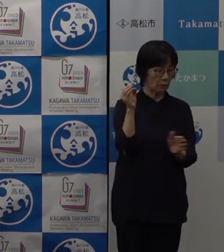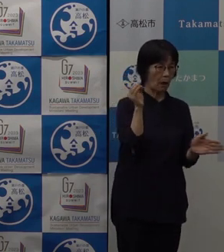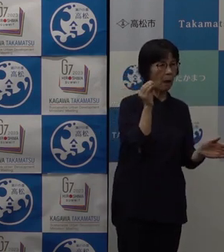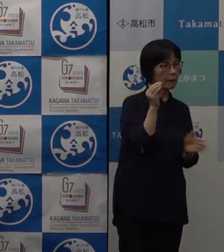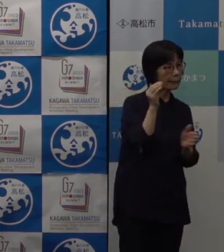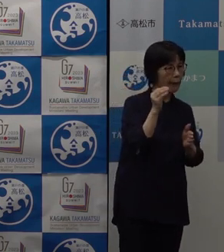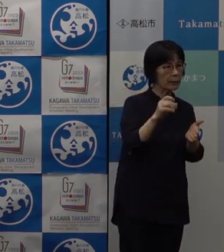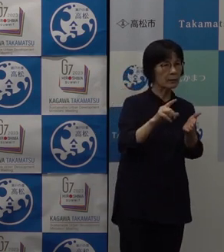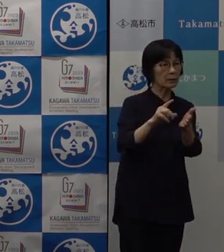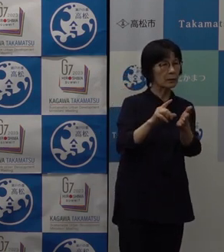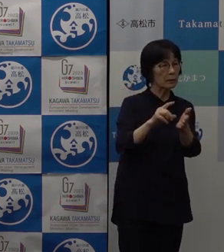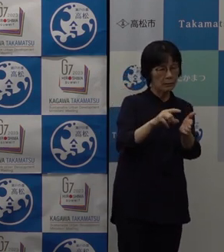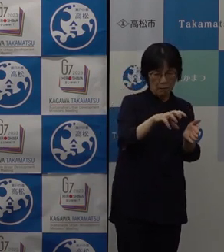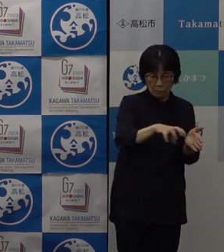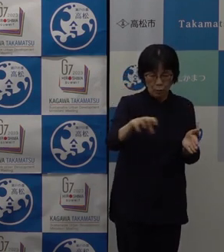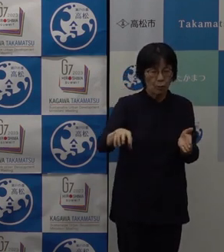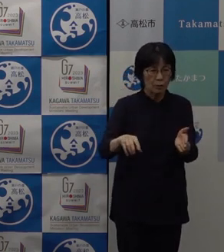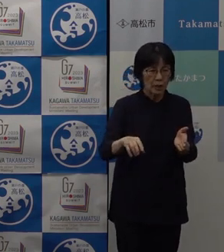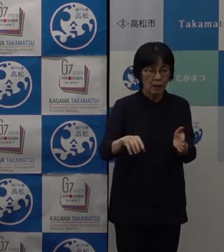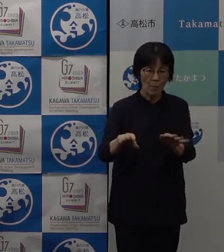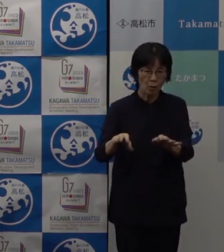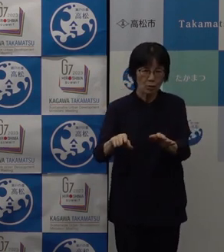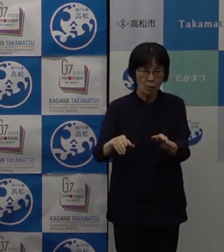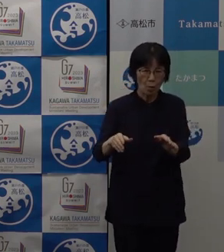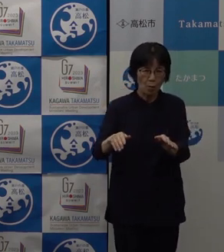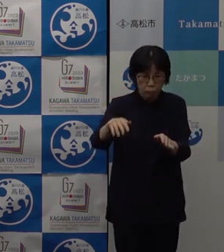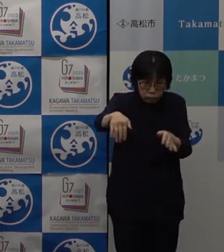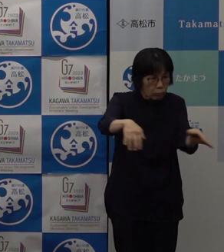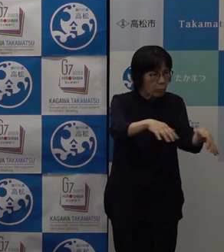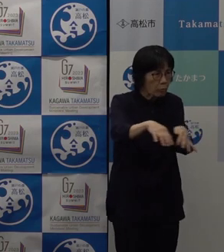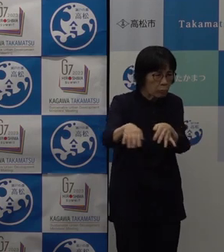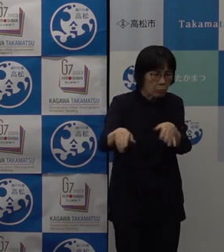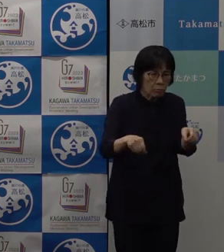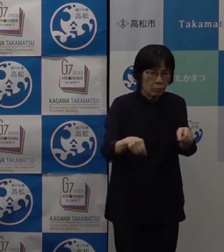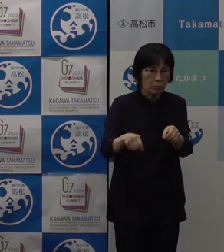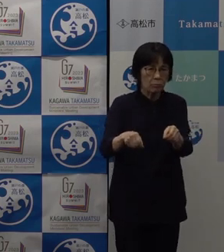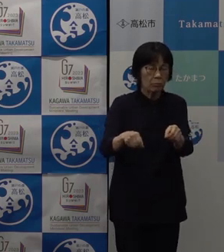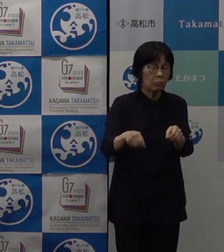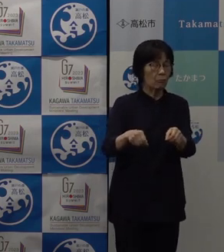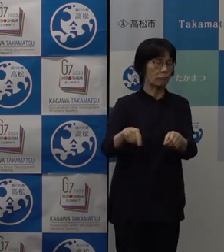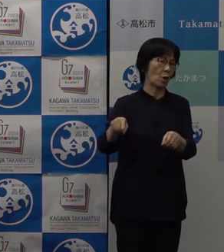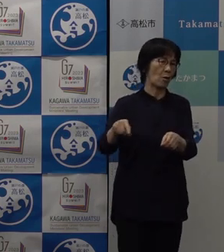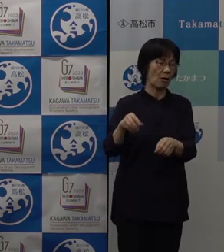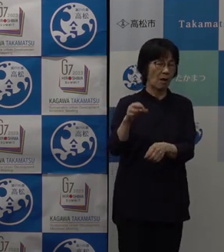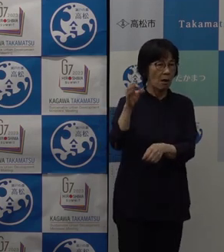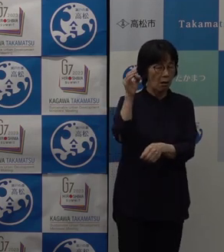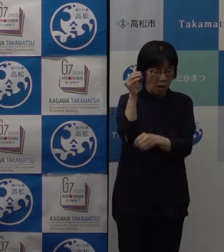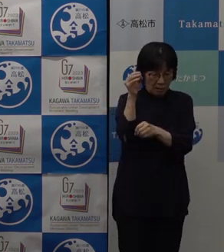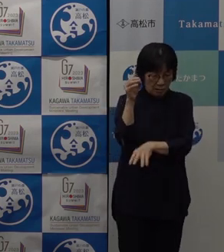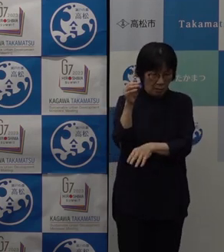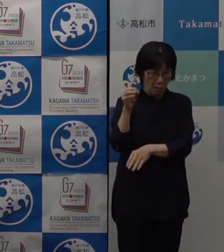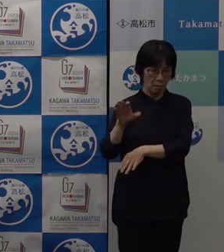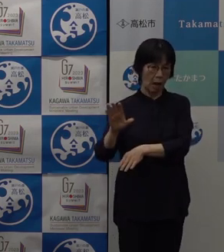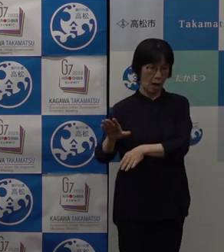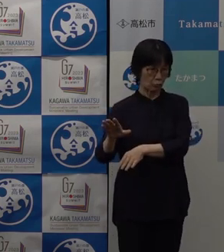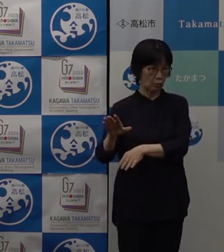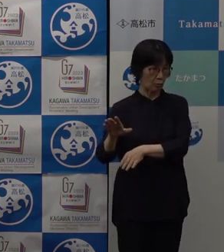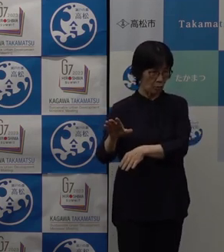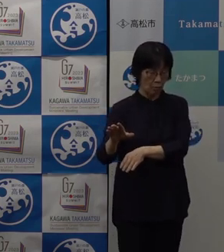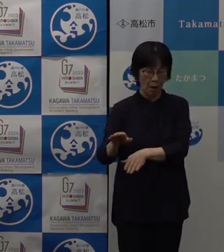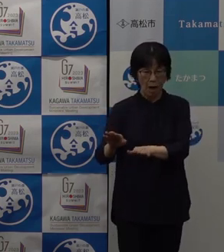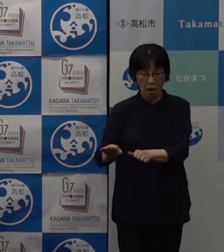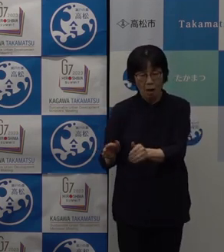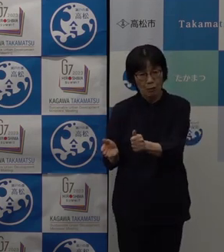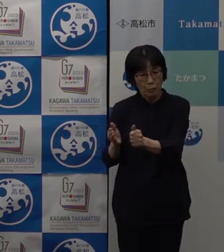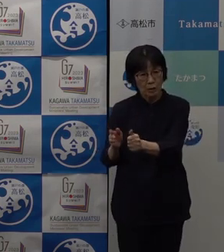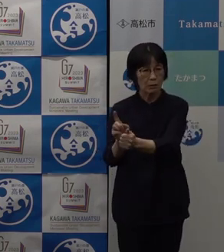張り合いみたいなことがあってはならないと、格差があって、財源があるところは手厚くなって子ども、子